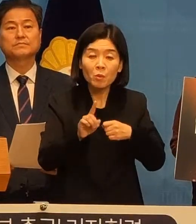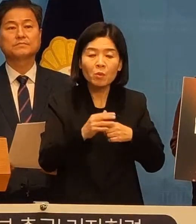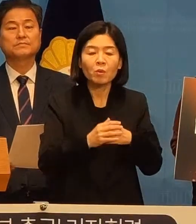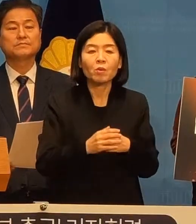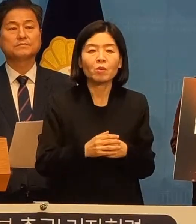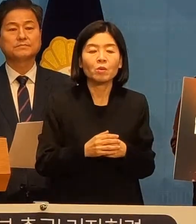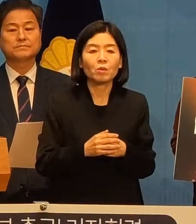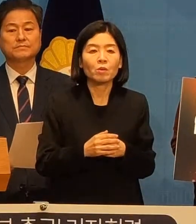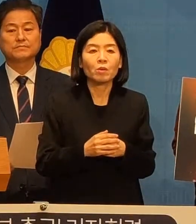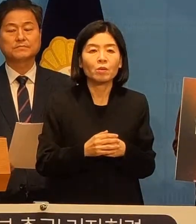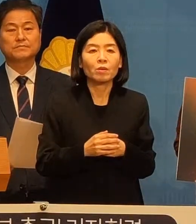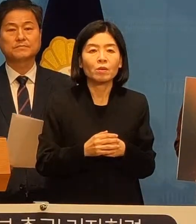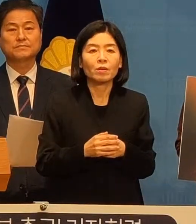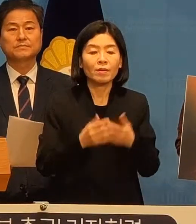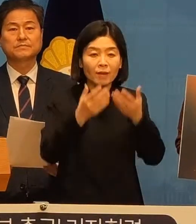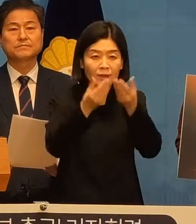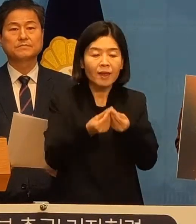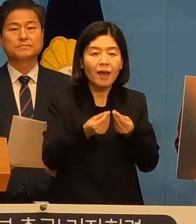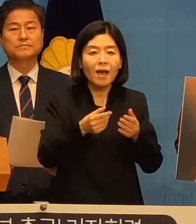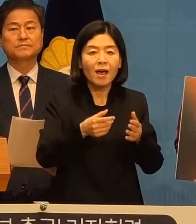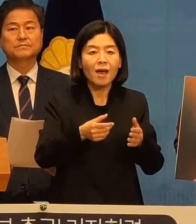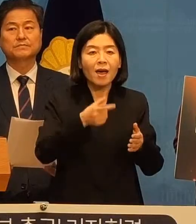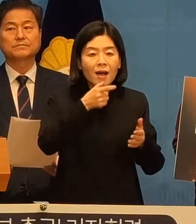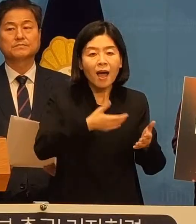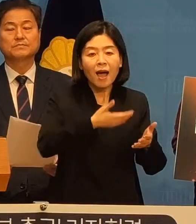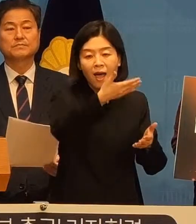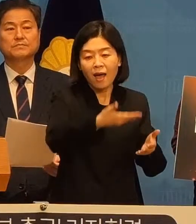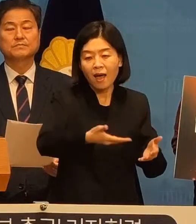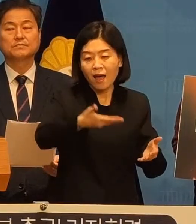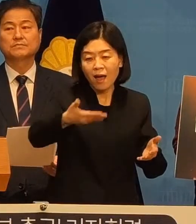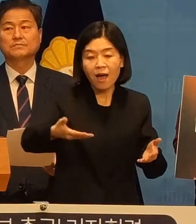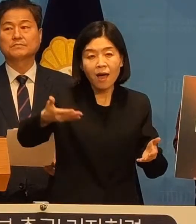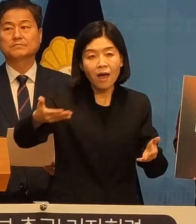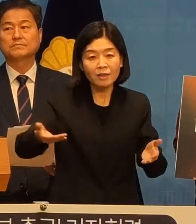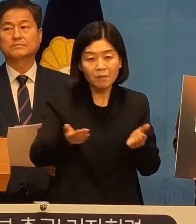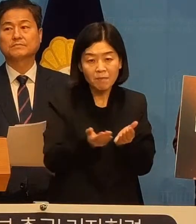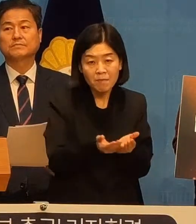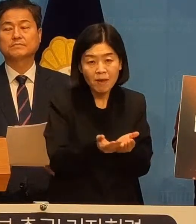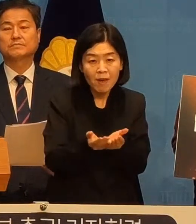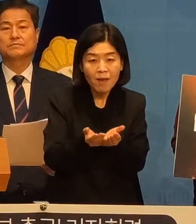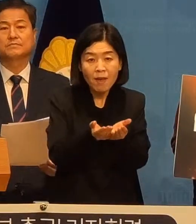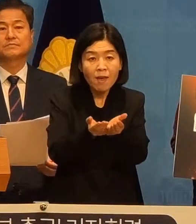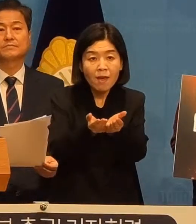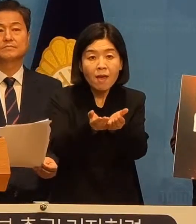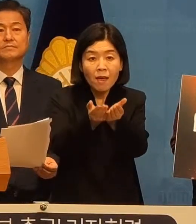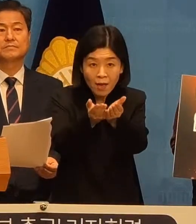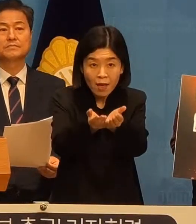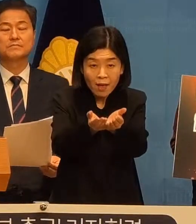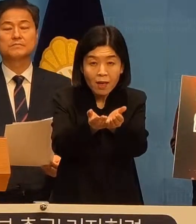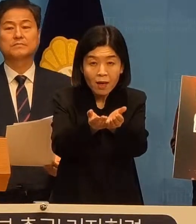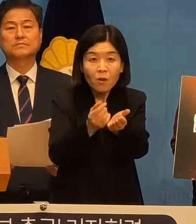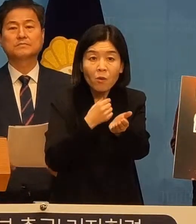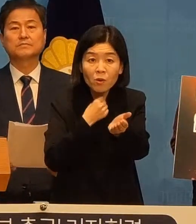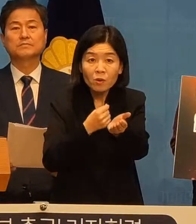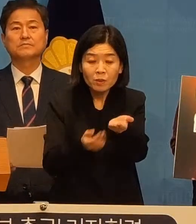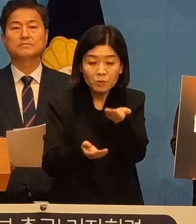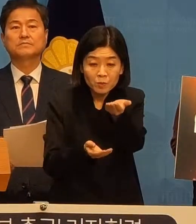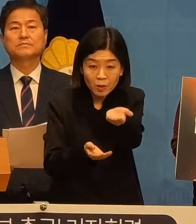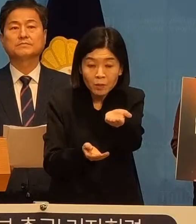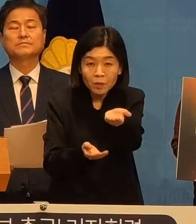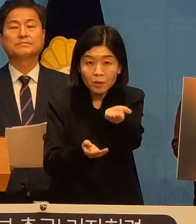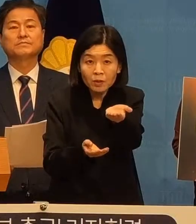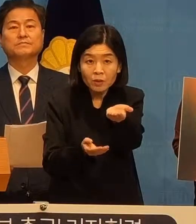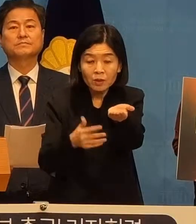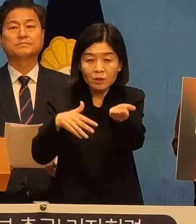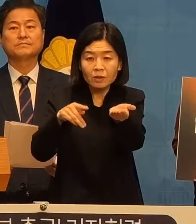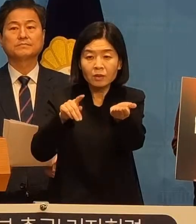원래는 강에서 배를 띄우려면 그 첨저선, 그러니까 V자로 뾰족한 모양의